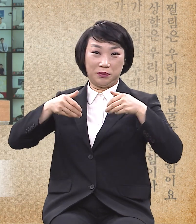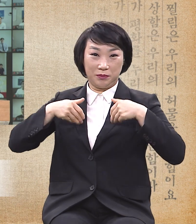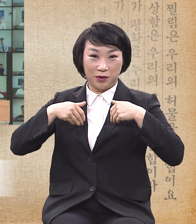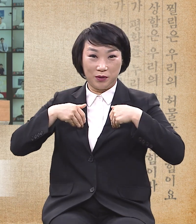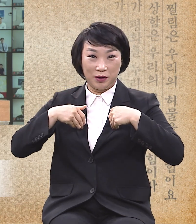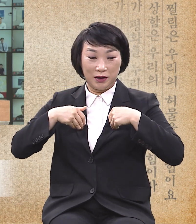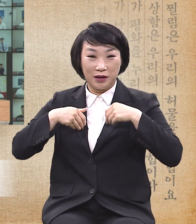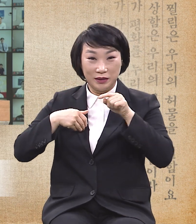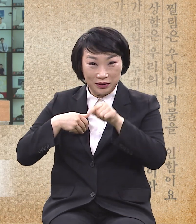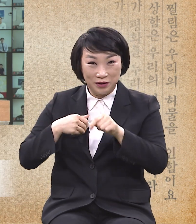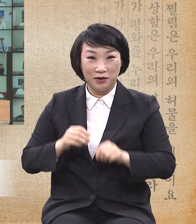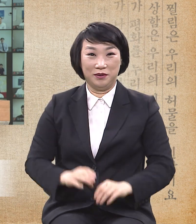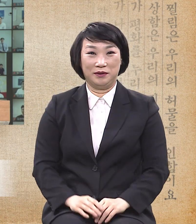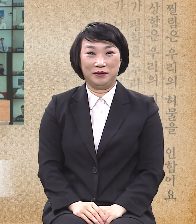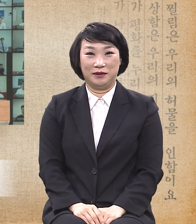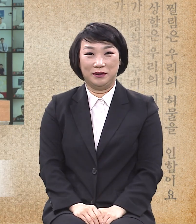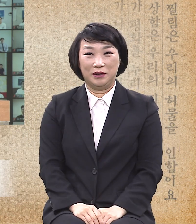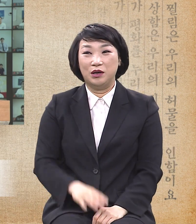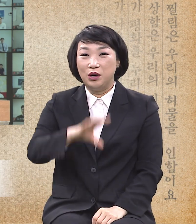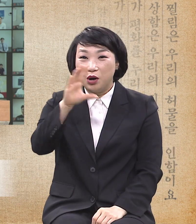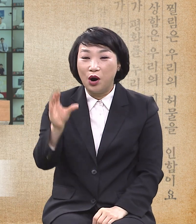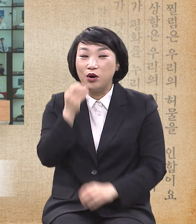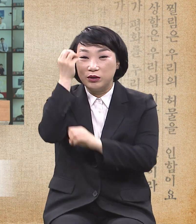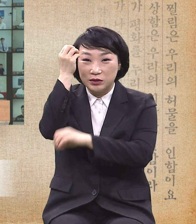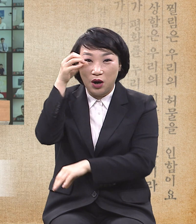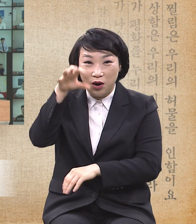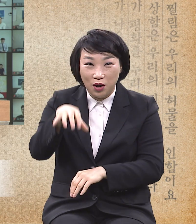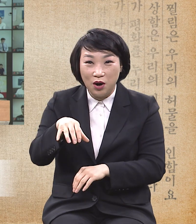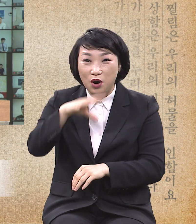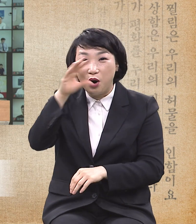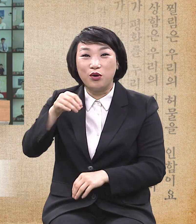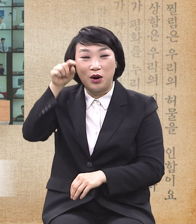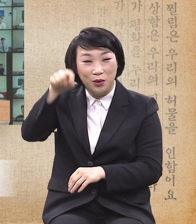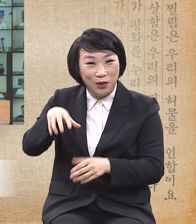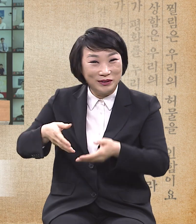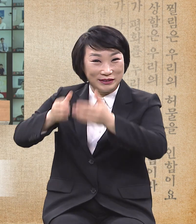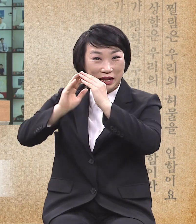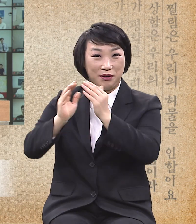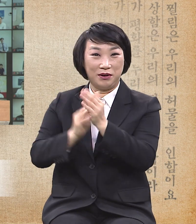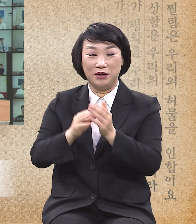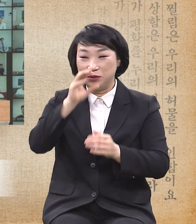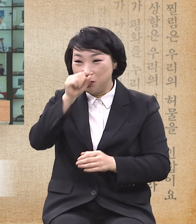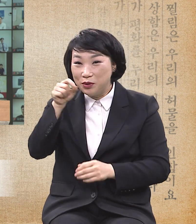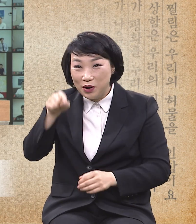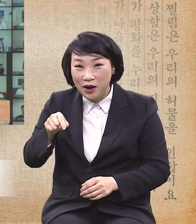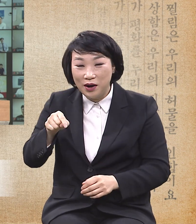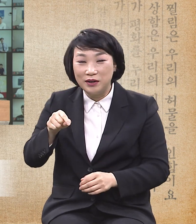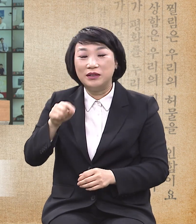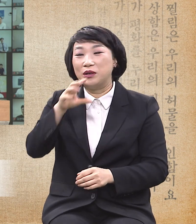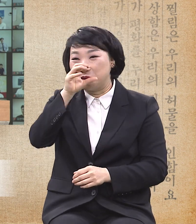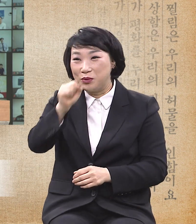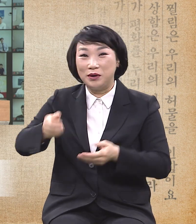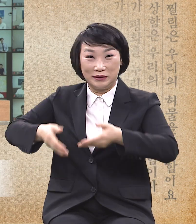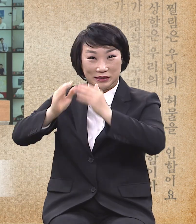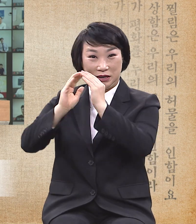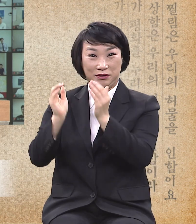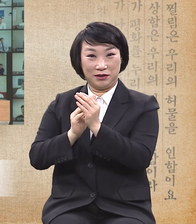조심할지니라. 응? 거룩한 터는 거룩한 것으로, 선한 것은 선한